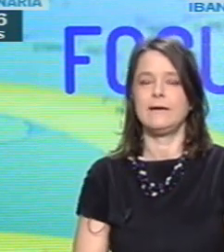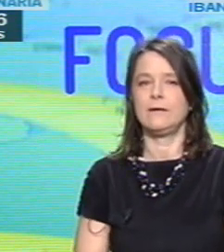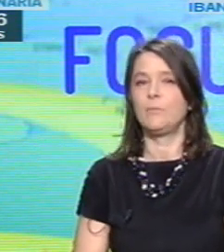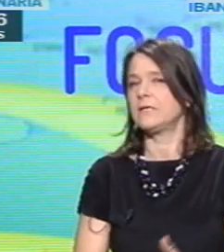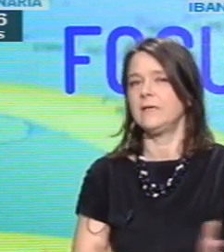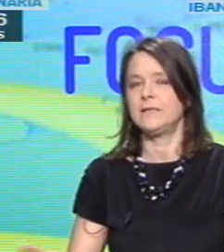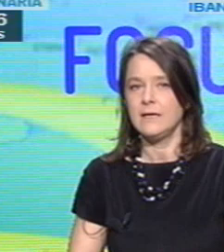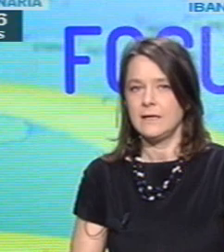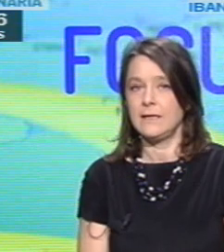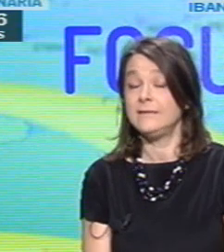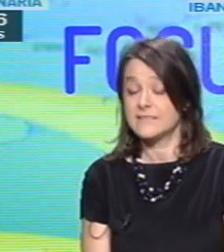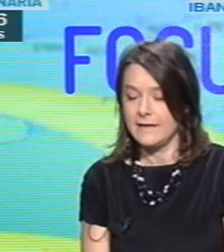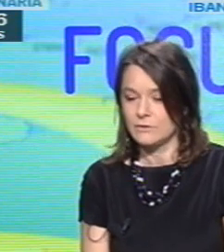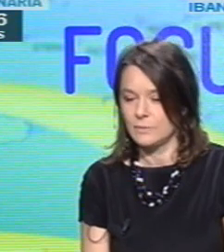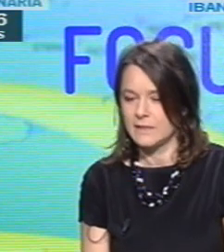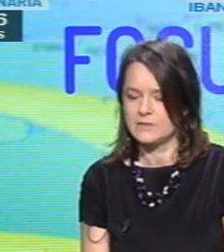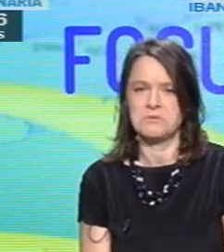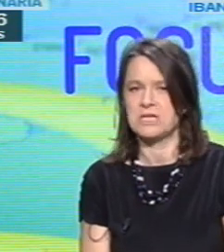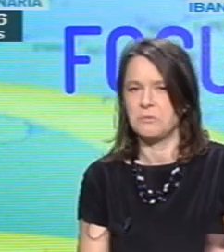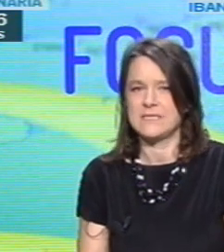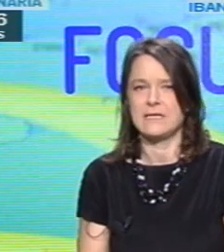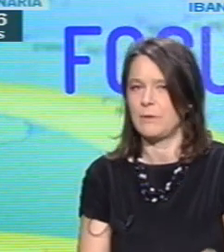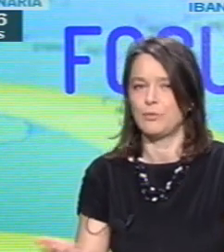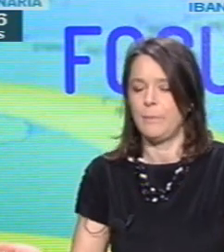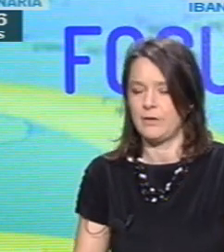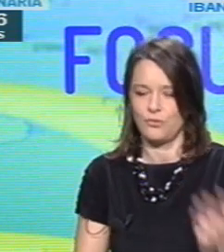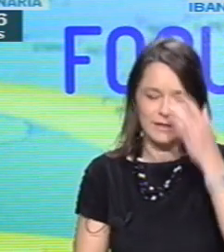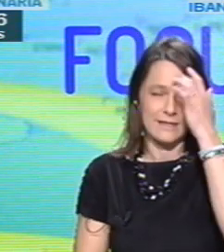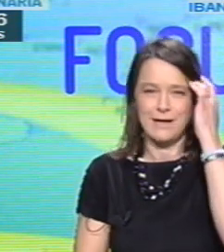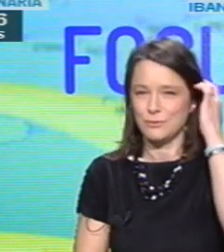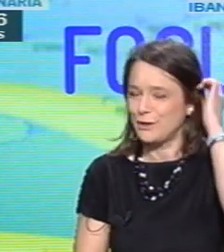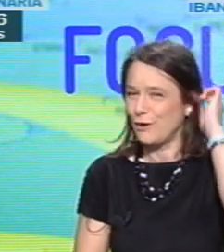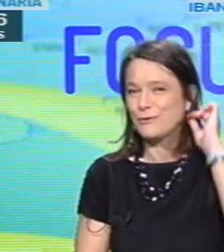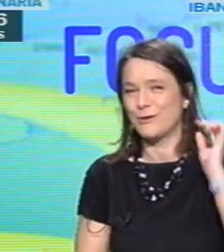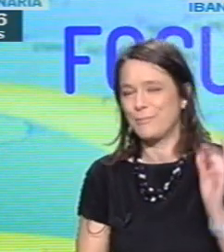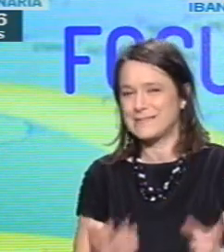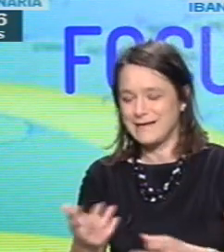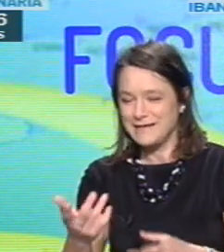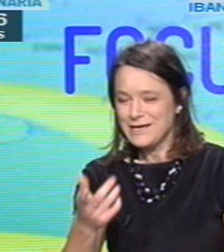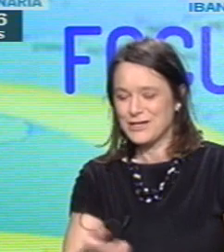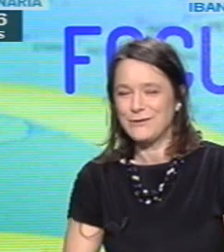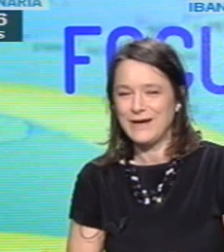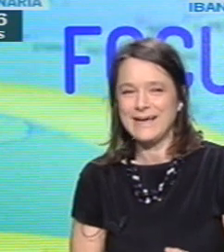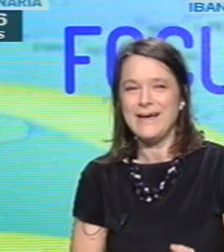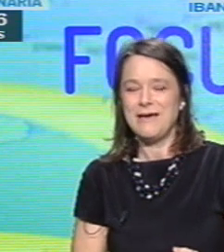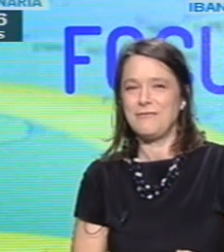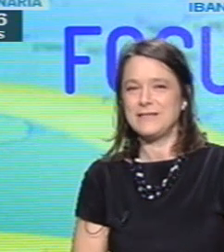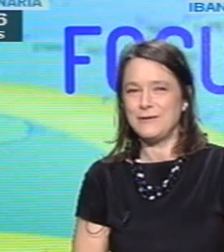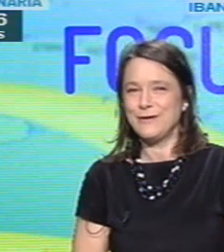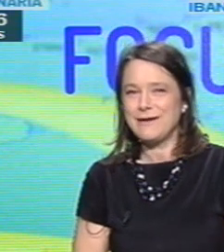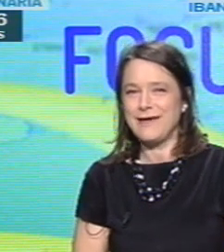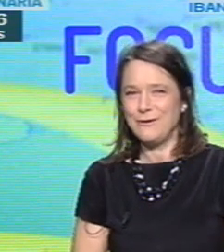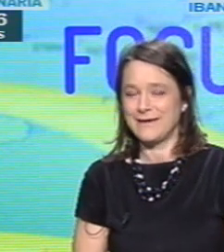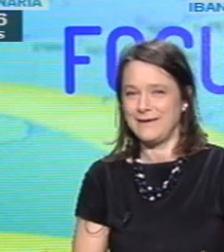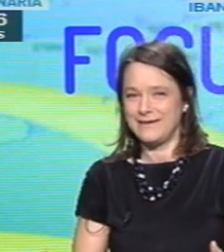c'era completamente il deserto, perché saranno passate proprio due persone, tra l'altro mi ricordo che erano passati, c'era il collega